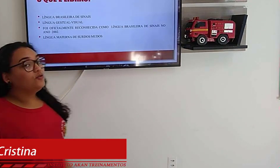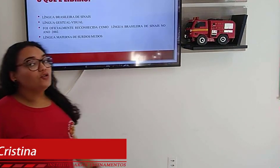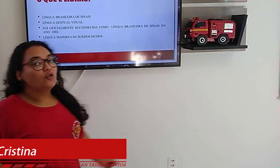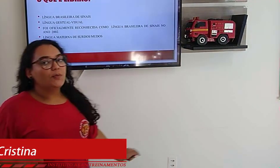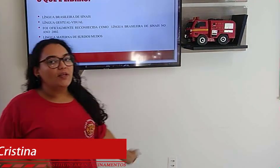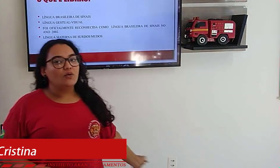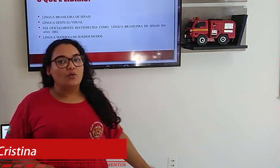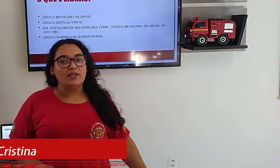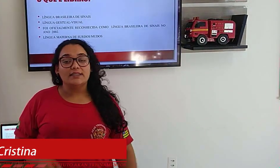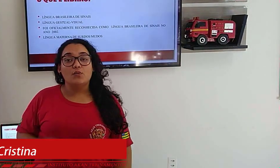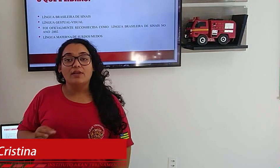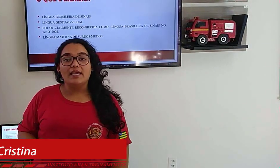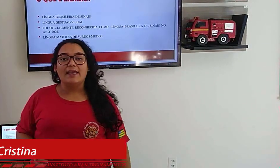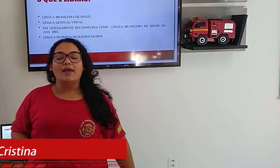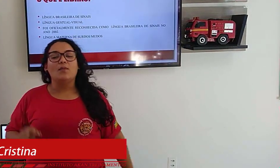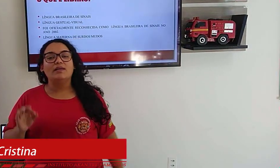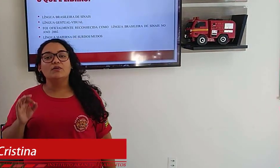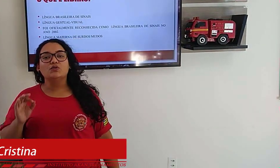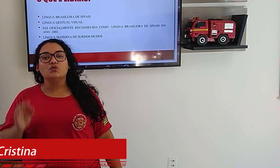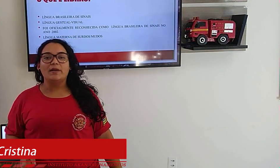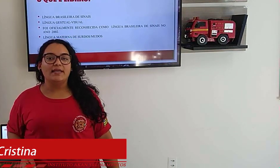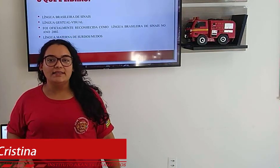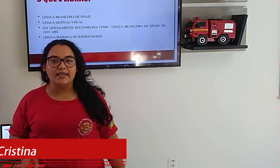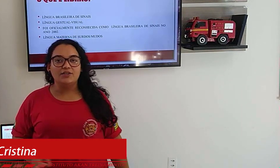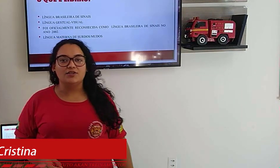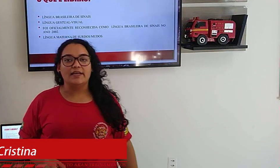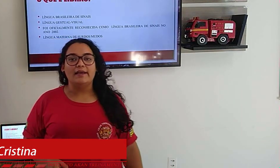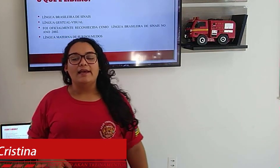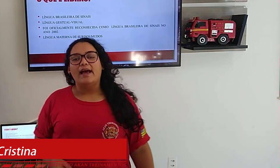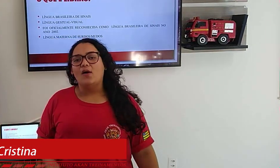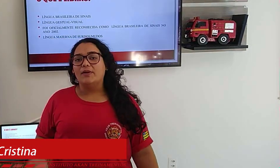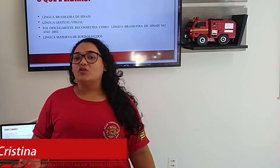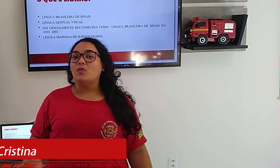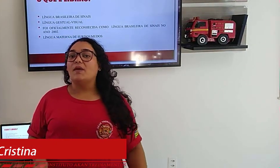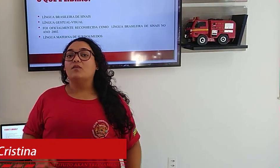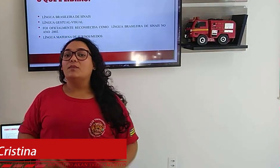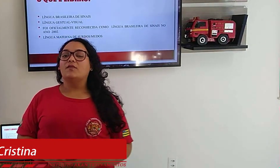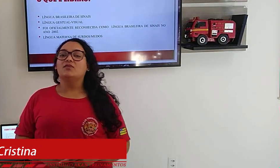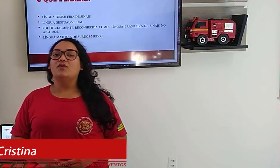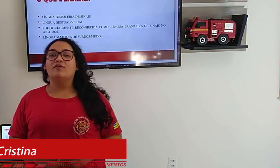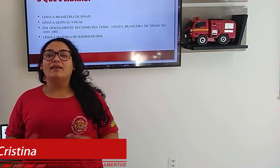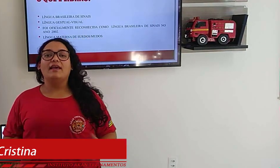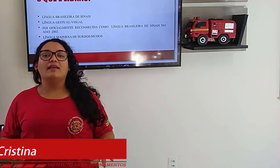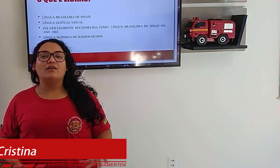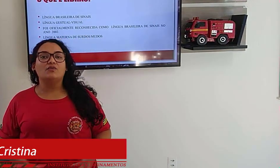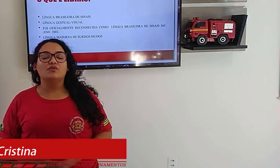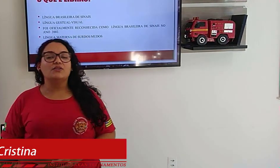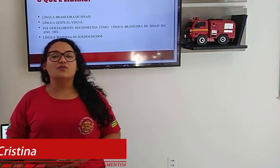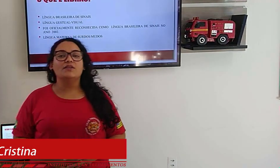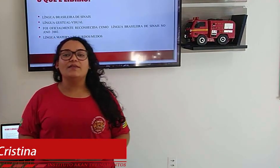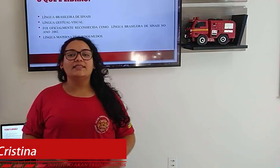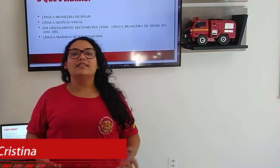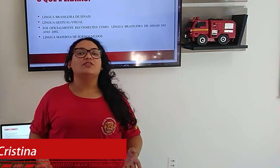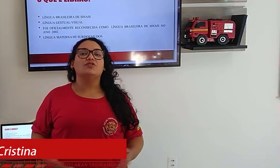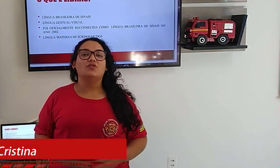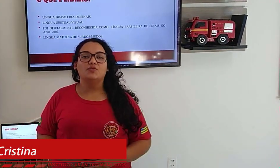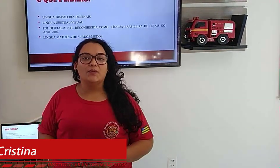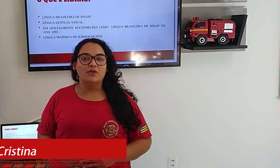de 2002. Então, o quê? É uma língua super recente, né? Aí o pessoal me pergunta, professora, o que a cultura surda fazia antes de